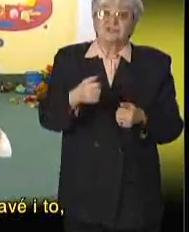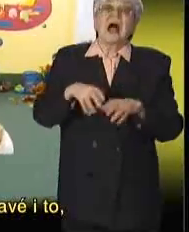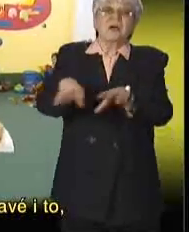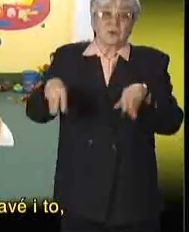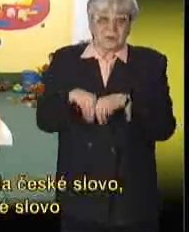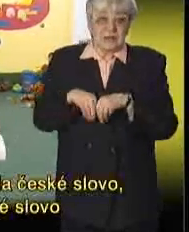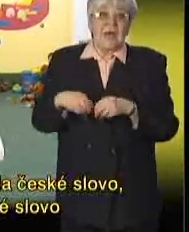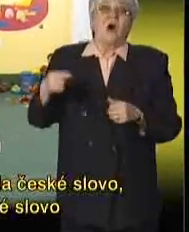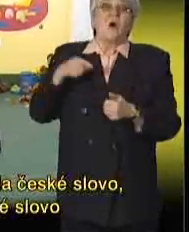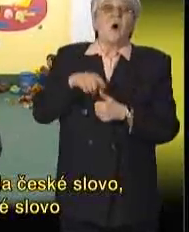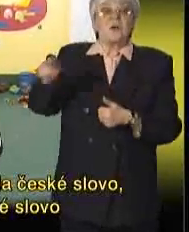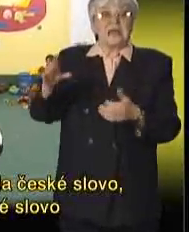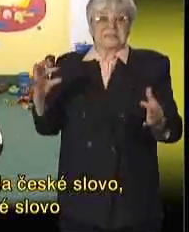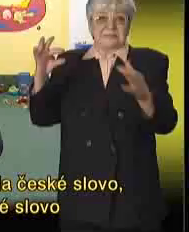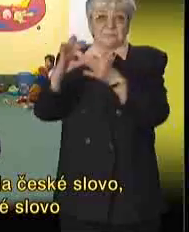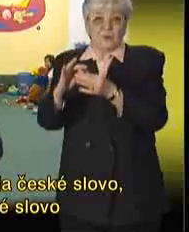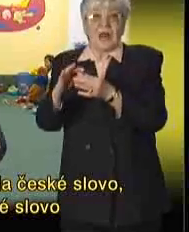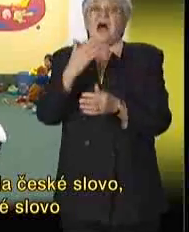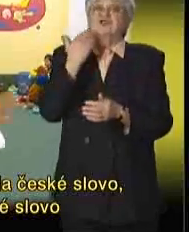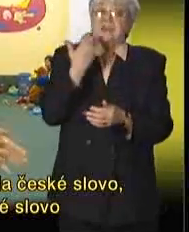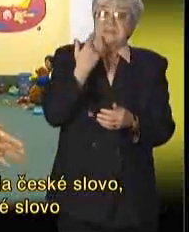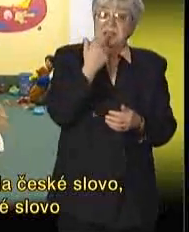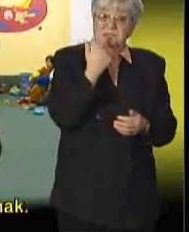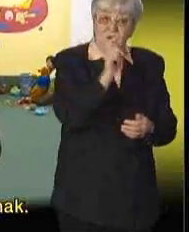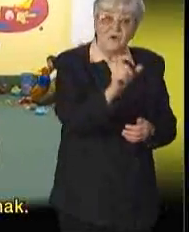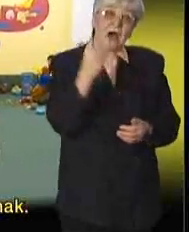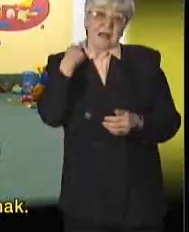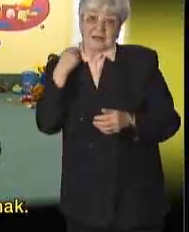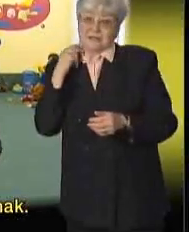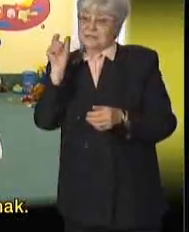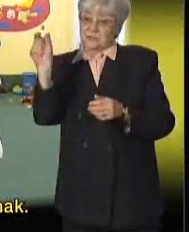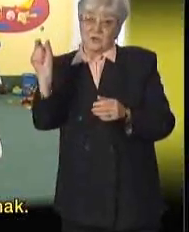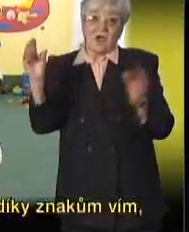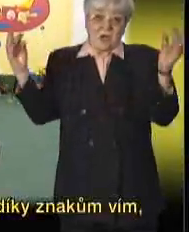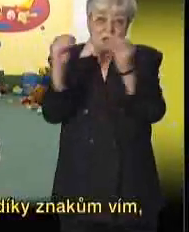že ona si spojila české slovo, anglické slovo a znak.